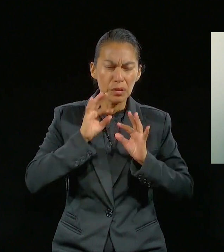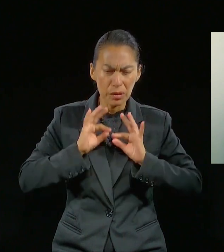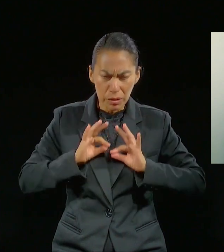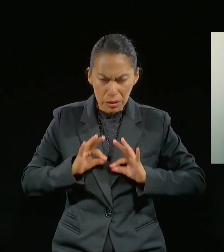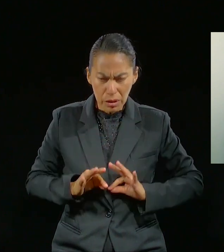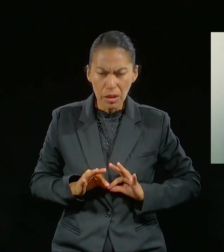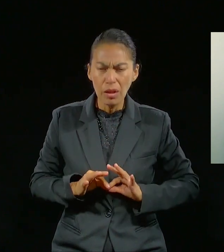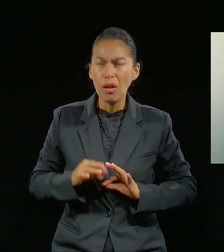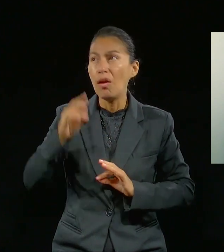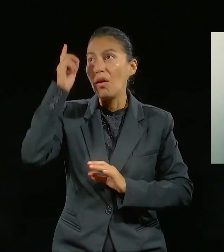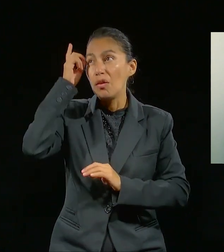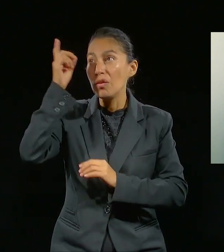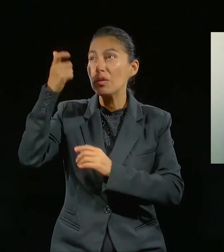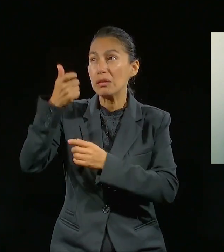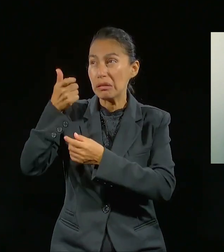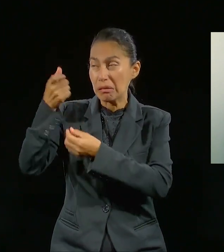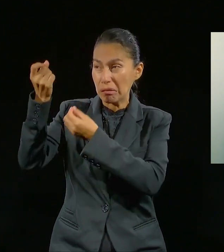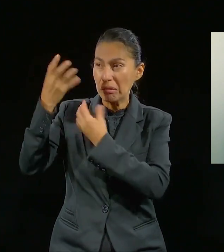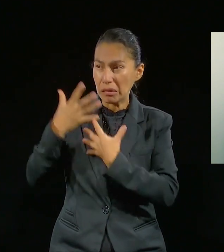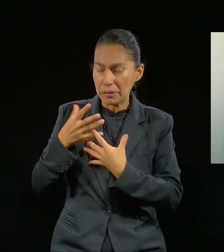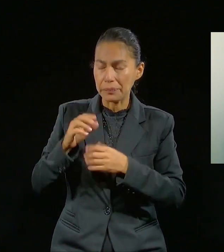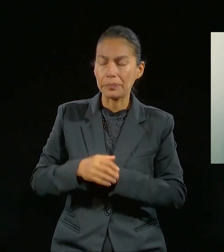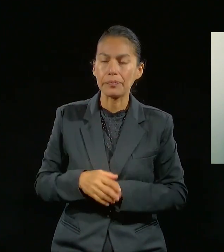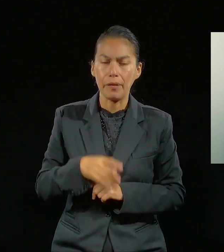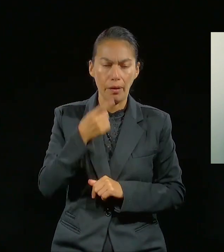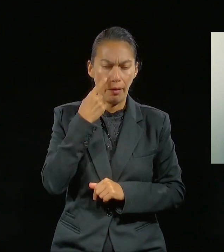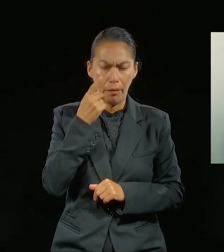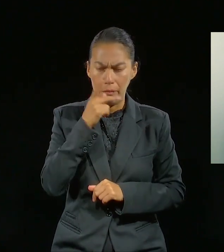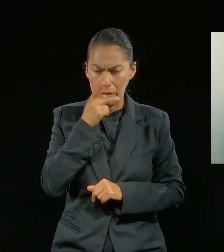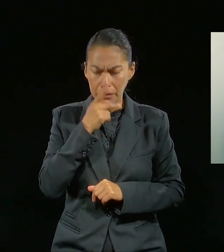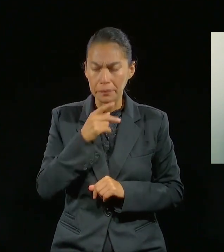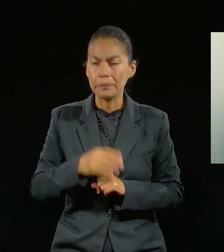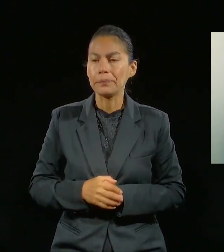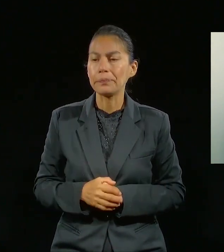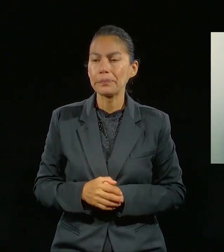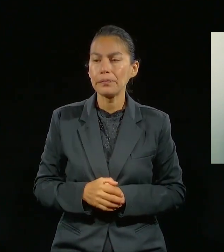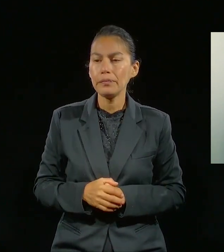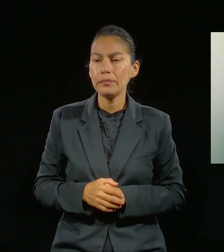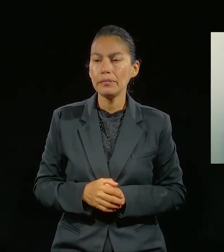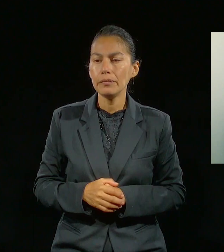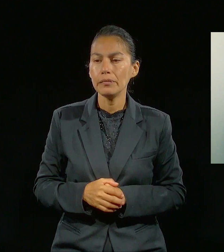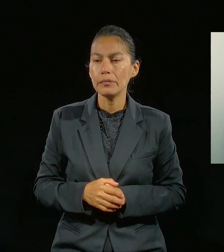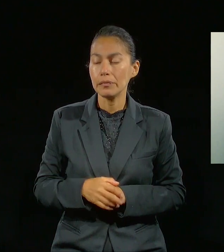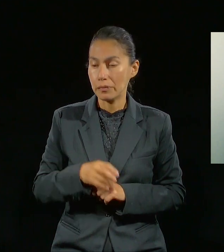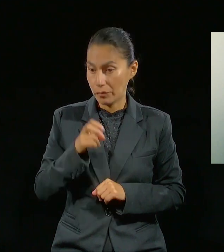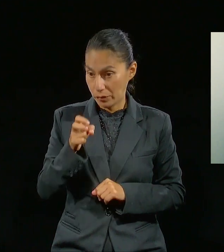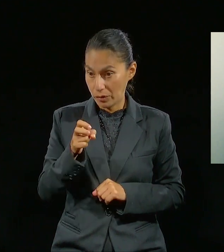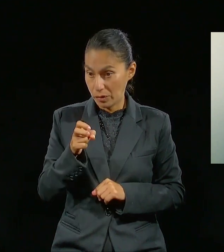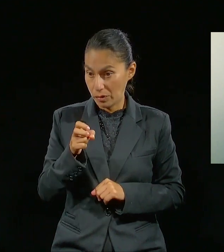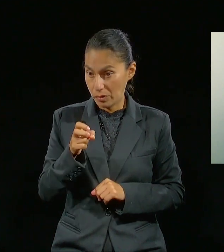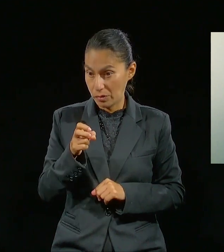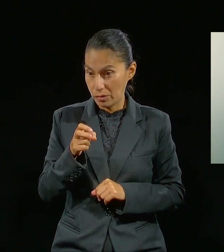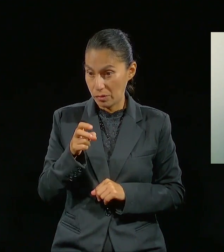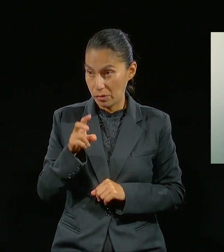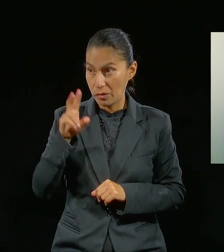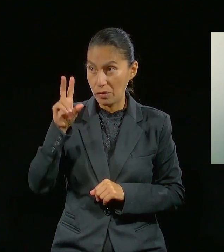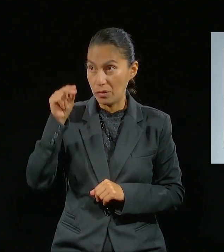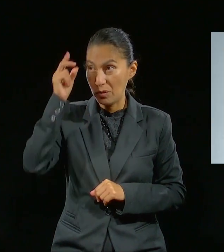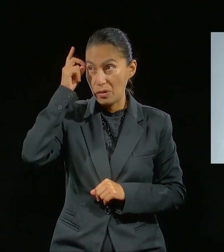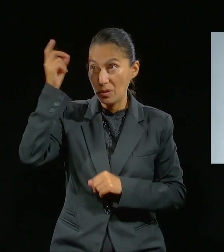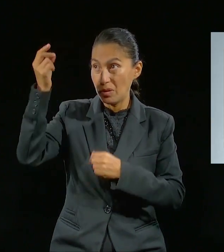Dios nos va a dar ese dinero. Y mire, pastor, si no fuese así, mi hijo no hubiese